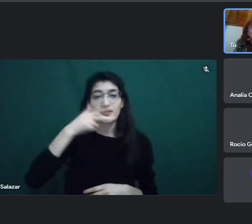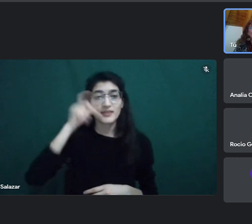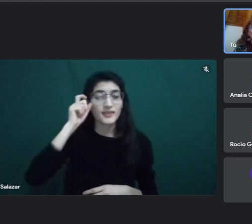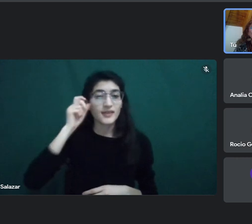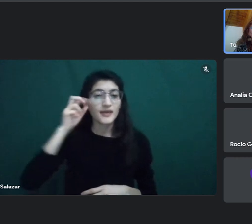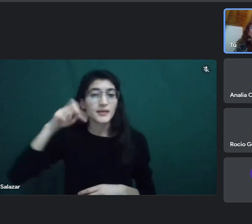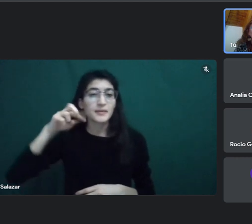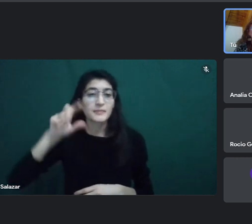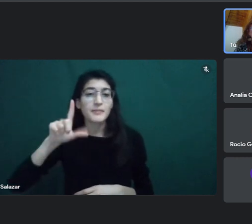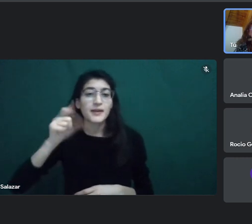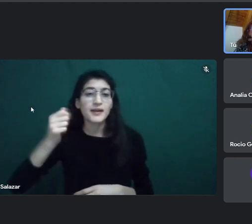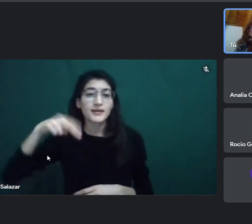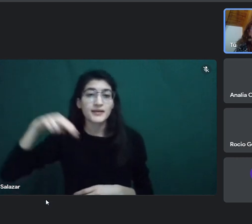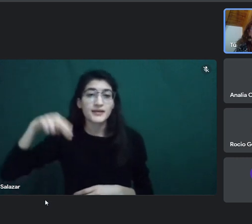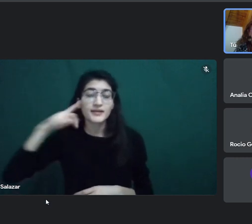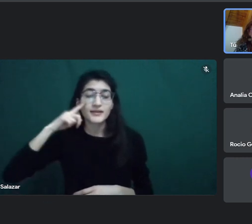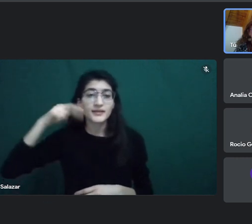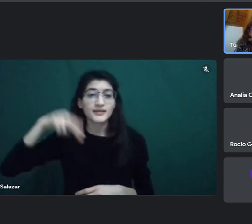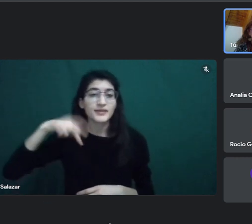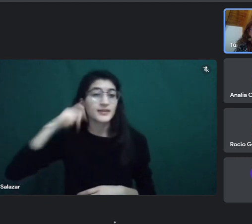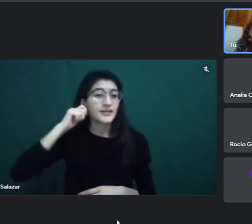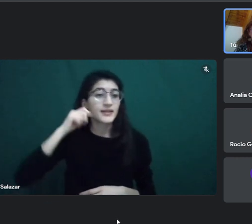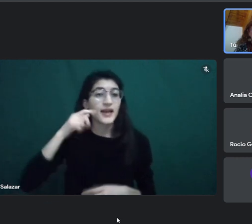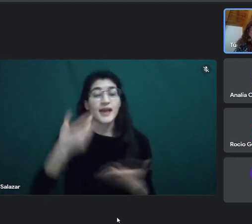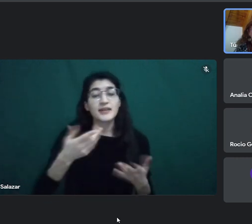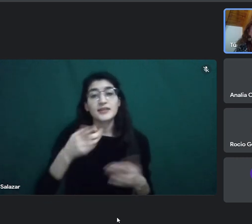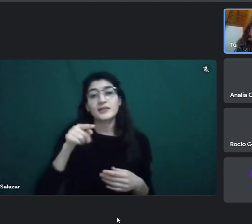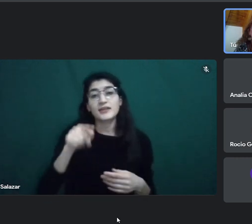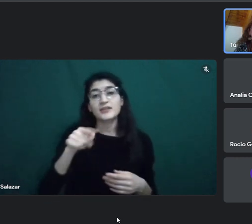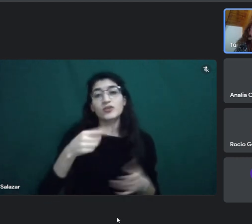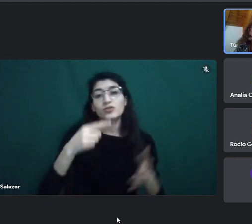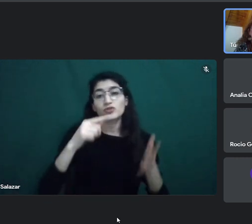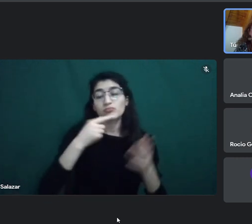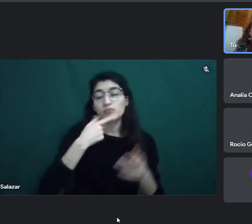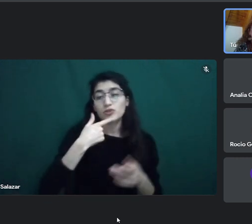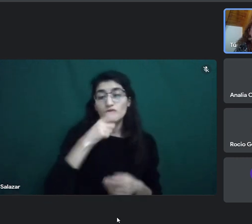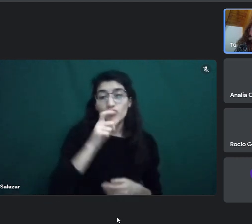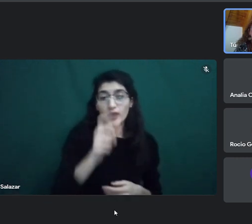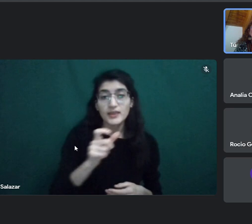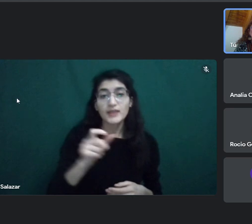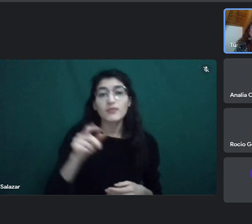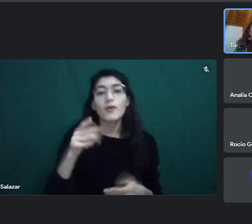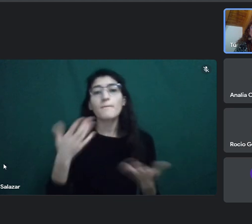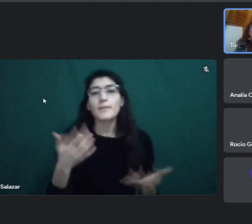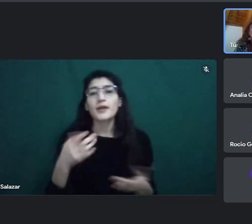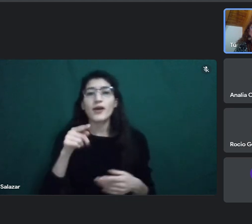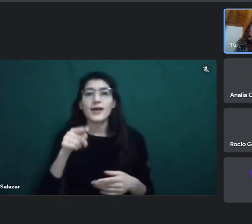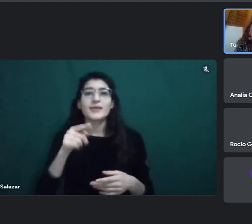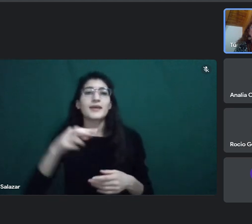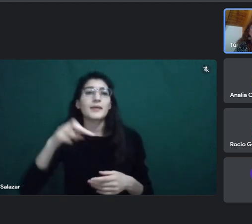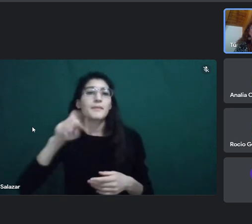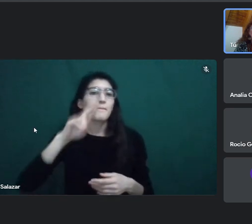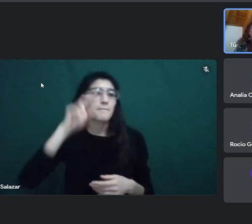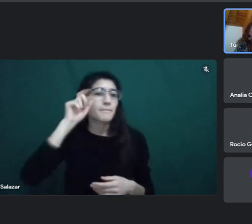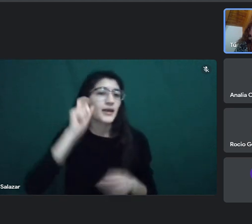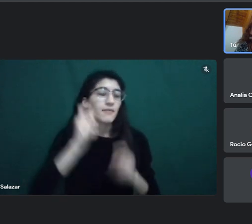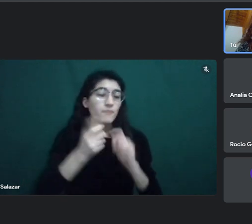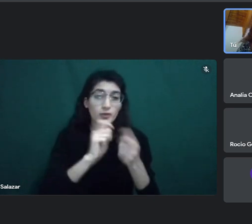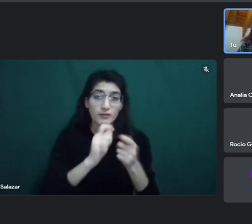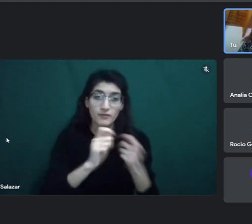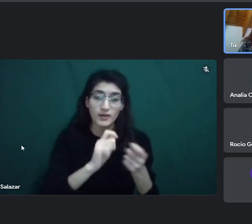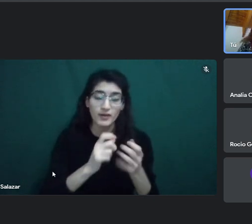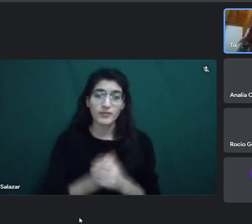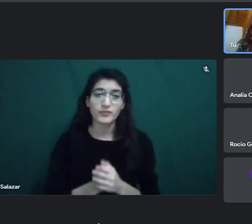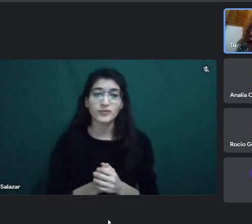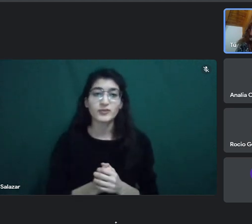sustantivos, pero son premodificadores, ¿sí? Bien. Entonces, ahora tenemos la traducción. ¿Quién puede